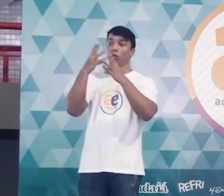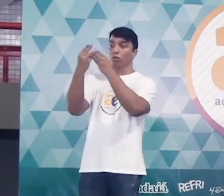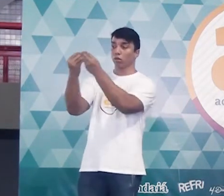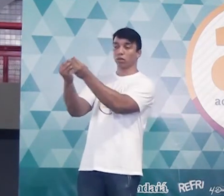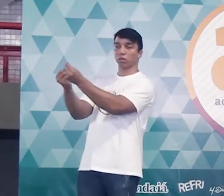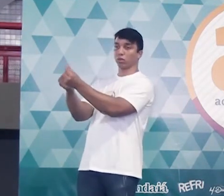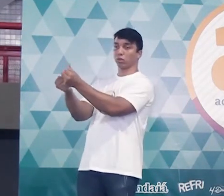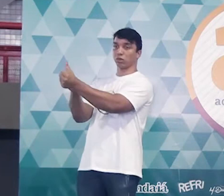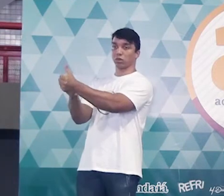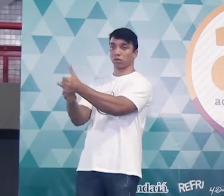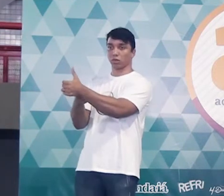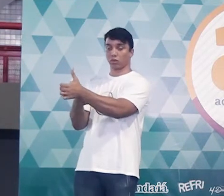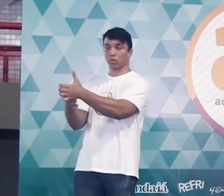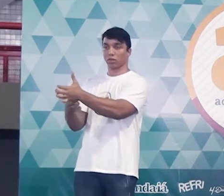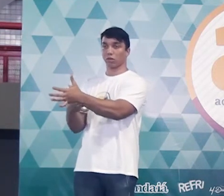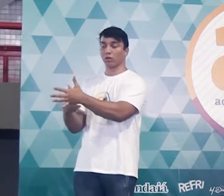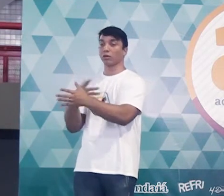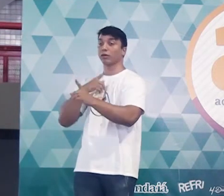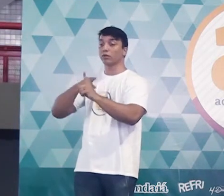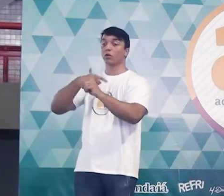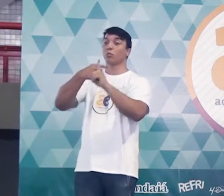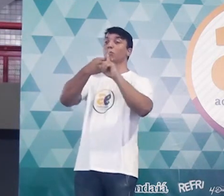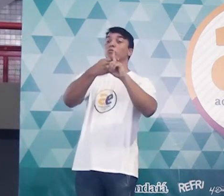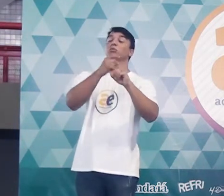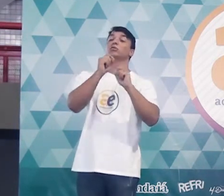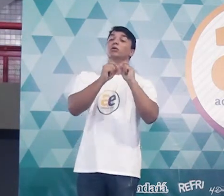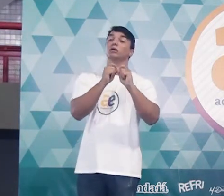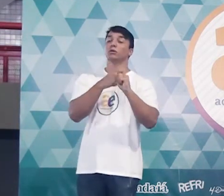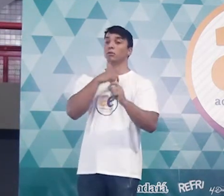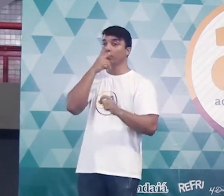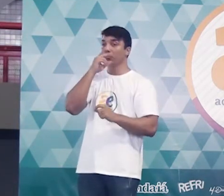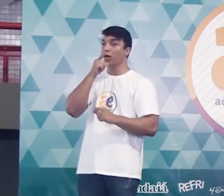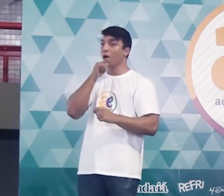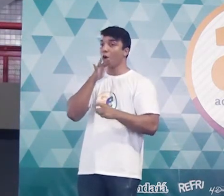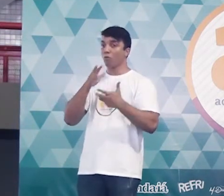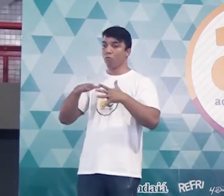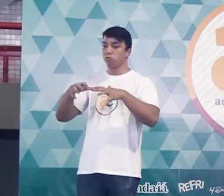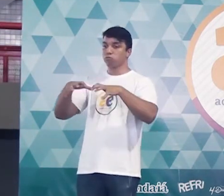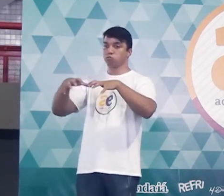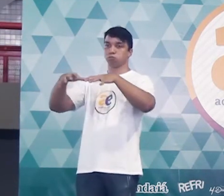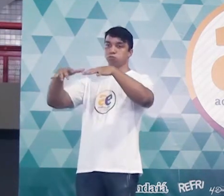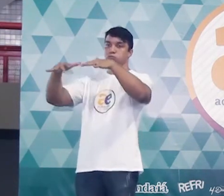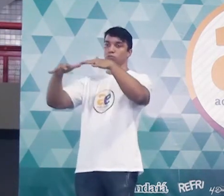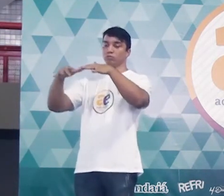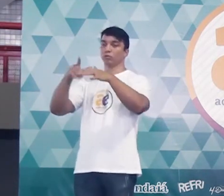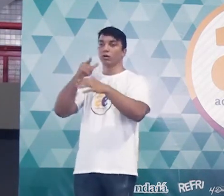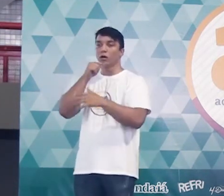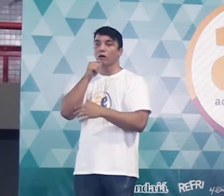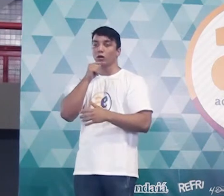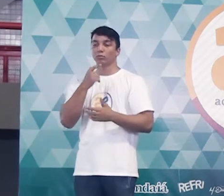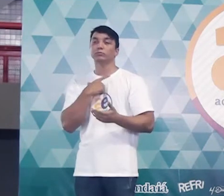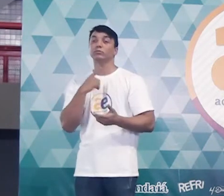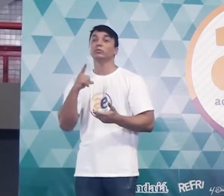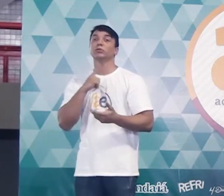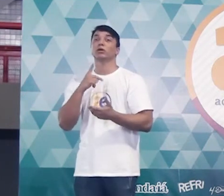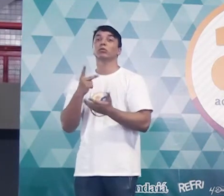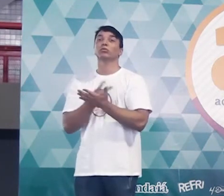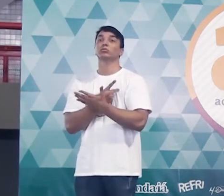das geleiras e aumento, né, do nível das águas. O que